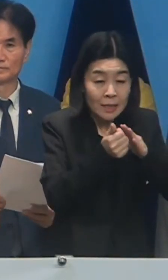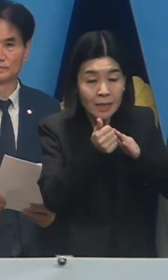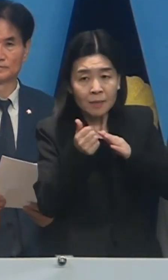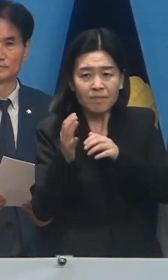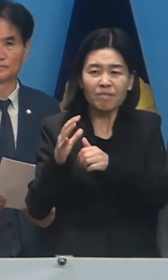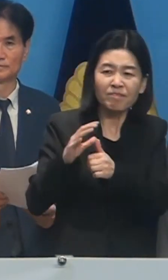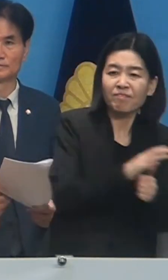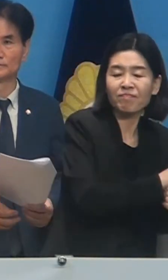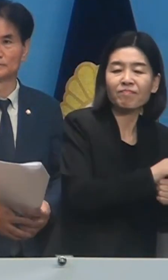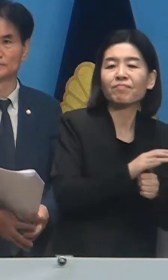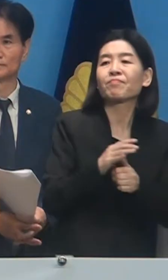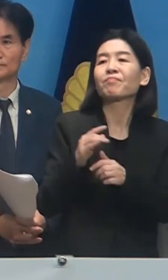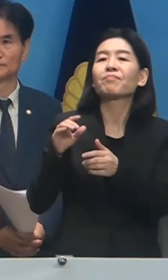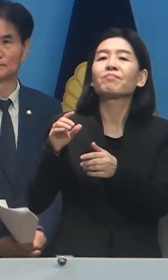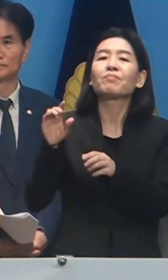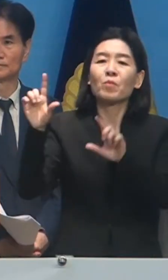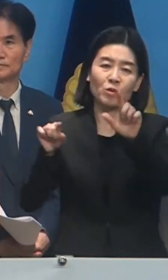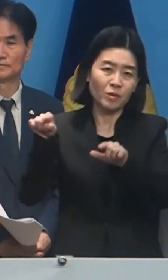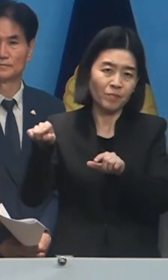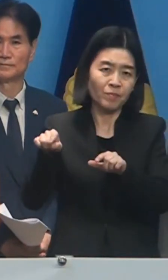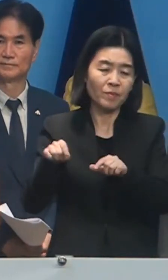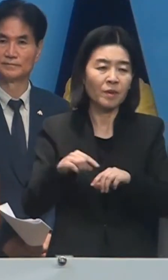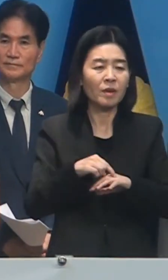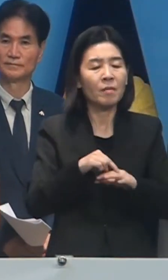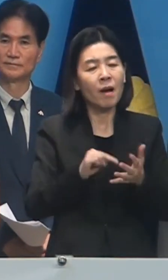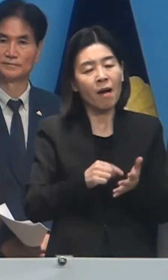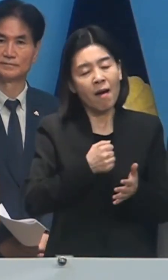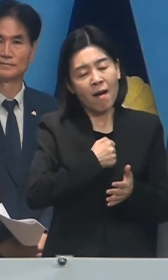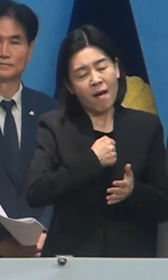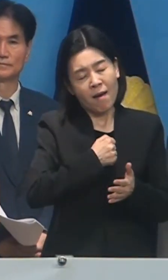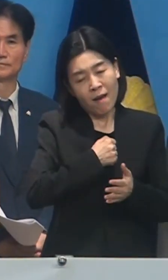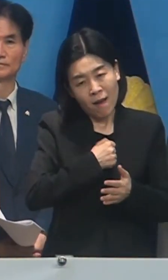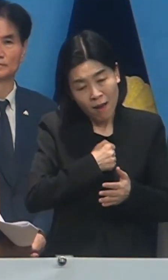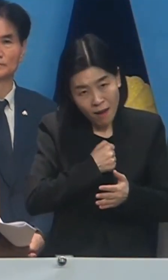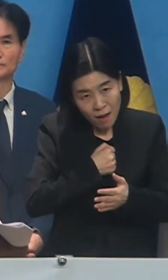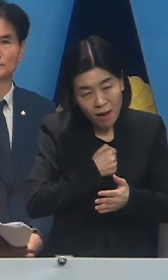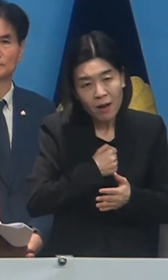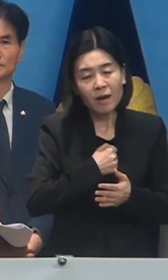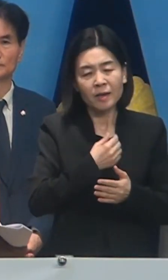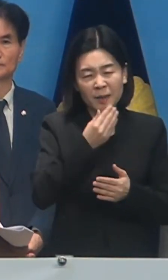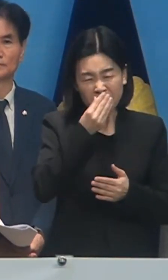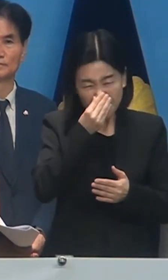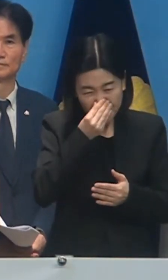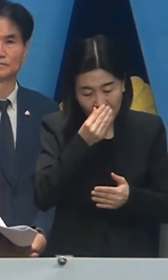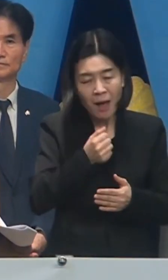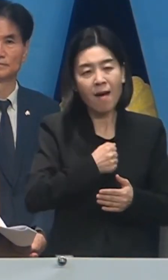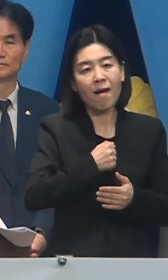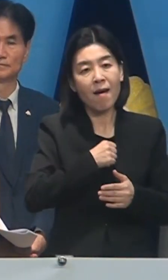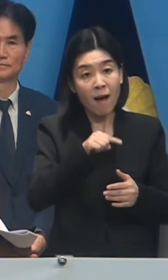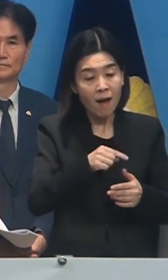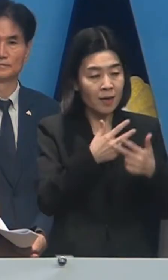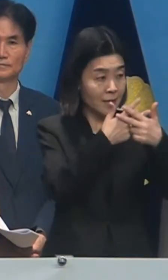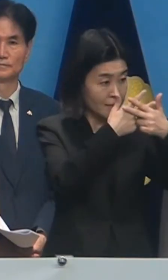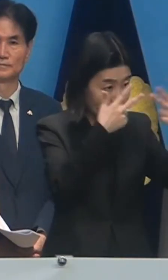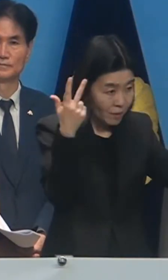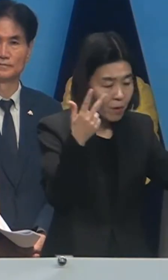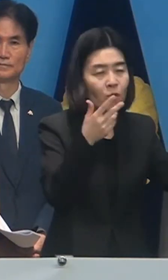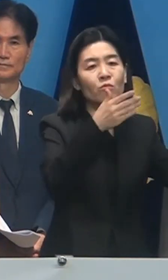보여줬습니다. 그동안 가슴이 죄어오는 답답함, 갑갑함을 이재명 후보께서